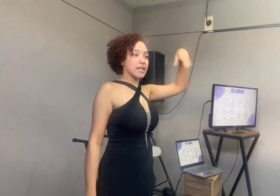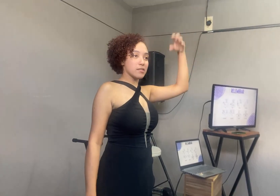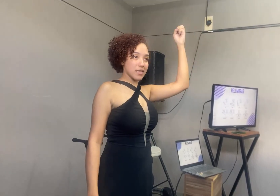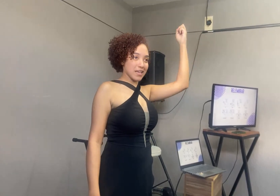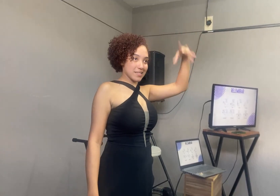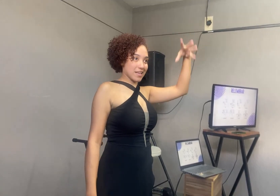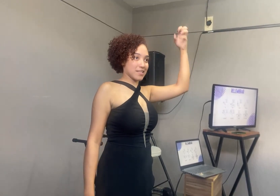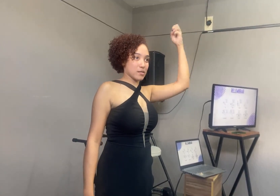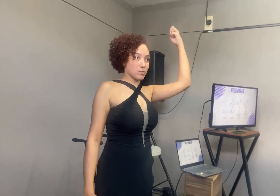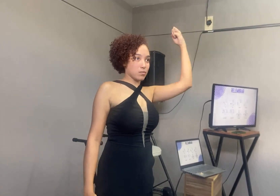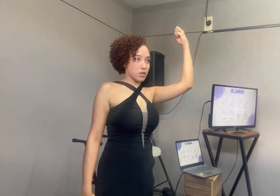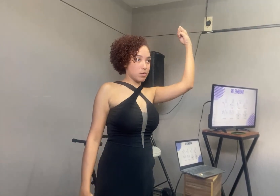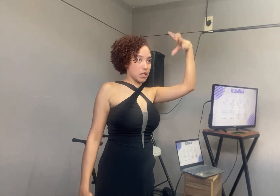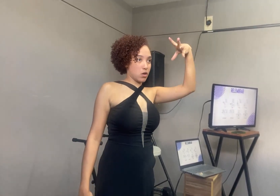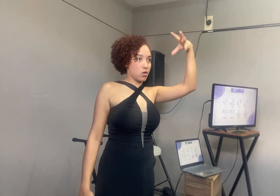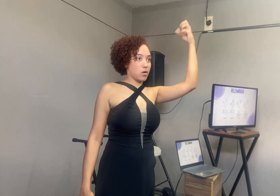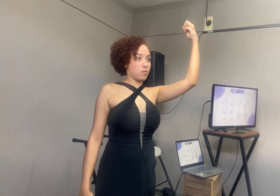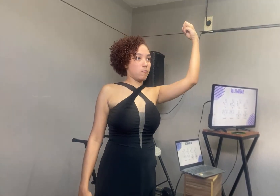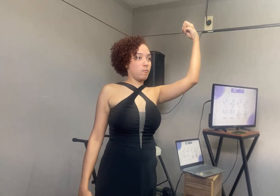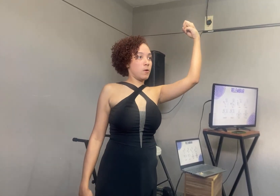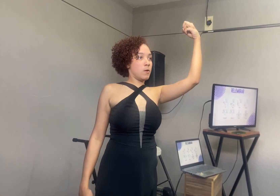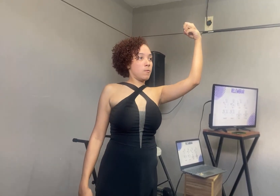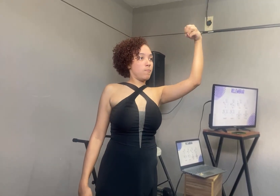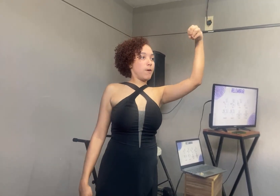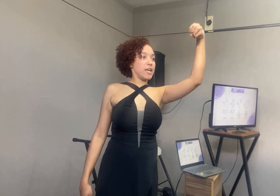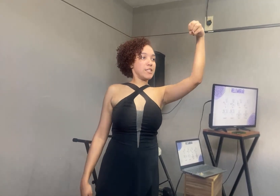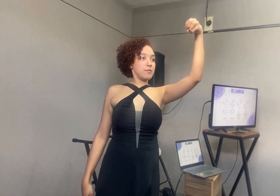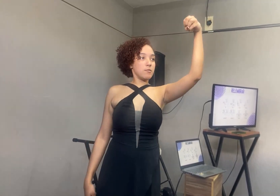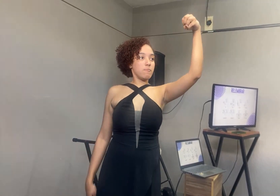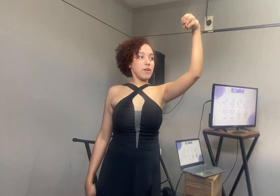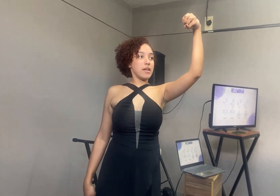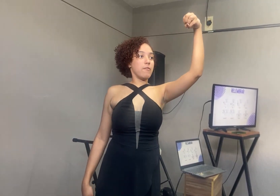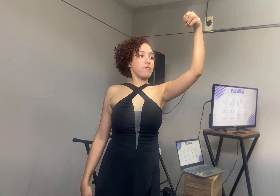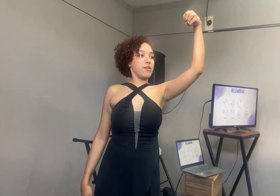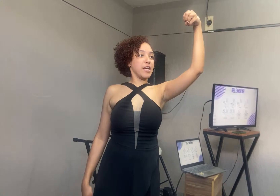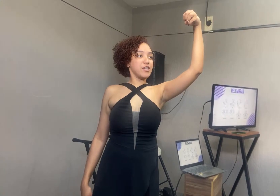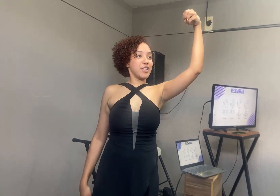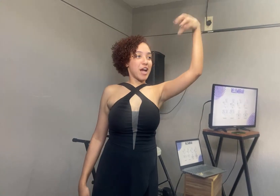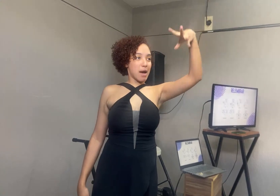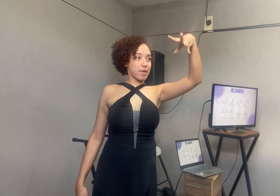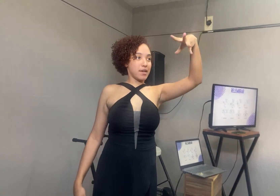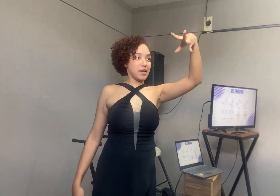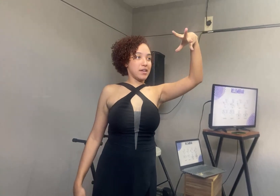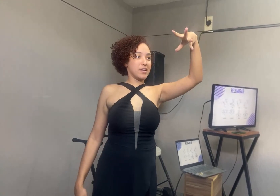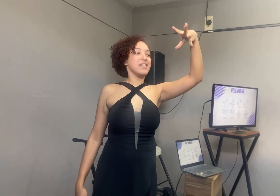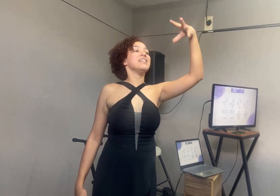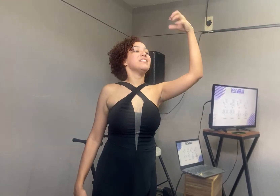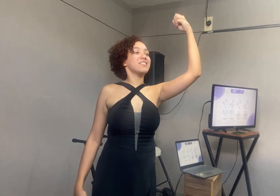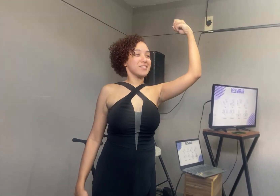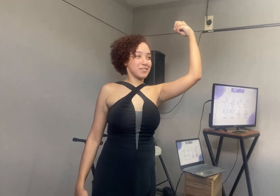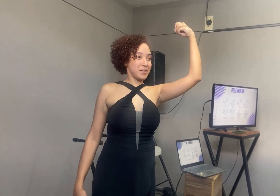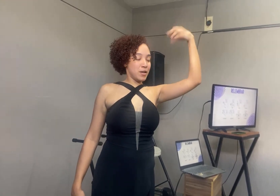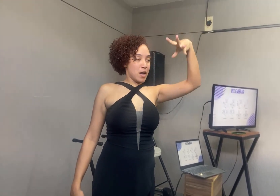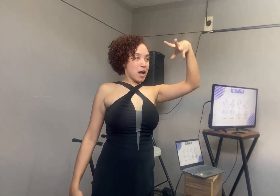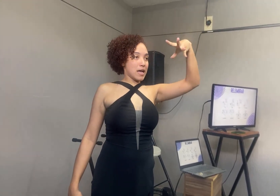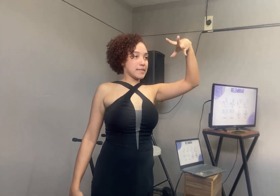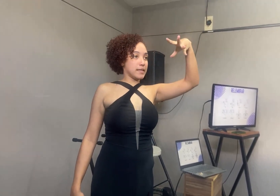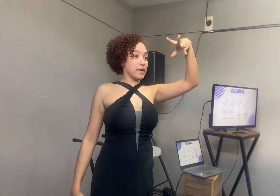iluminando, né? Está sendo estrutural. Fecha, fecha, abre. Isso.